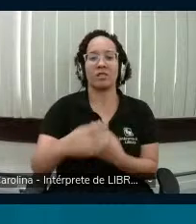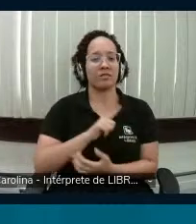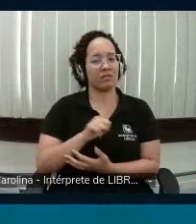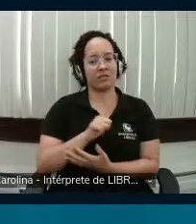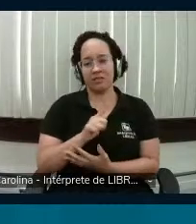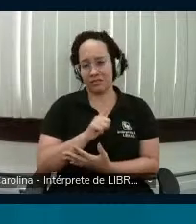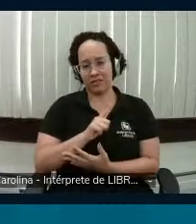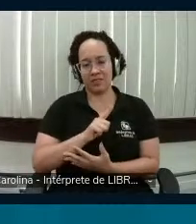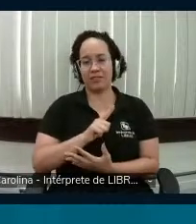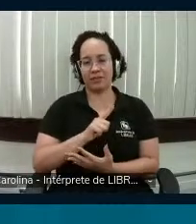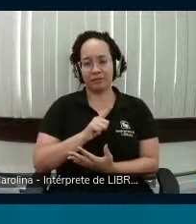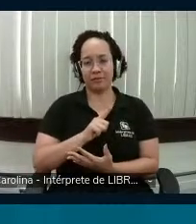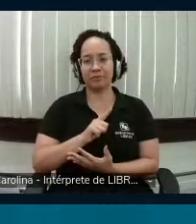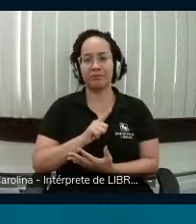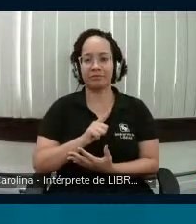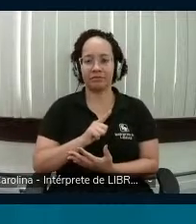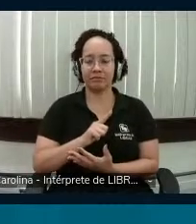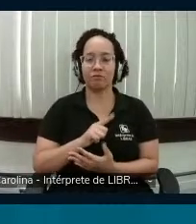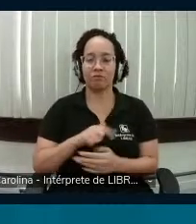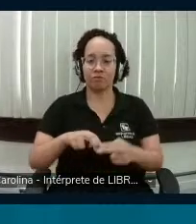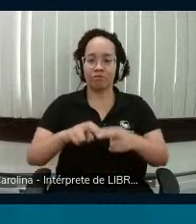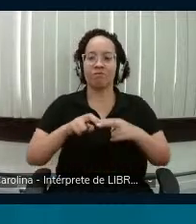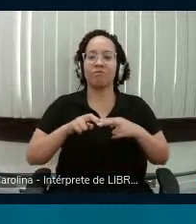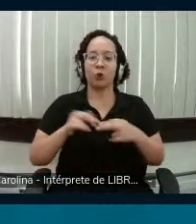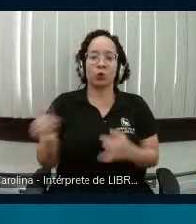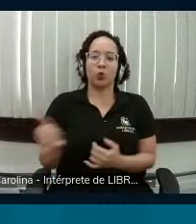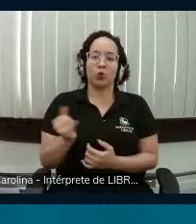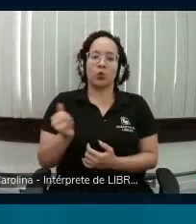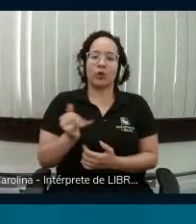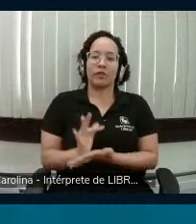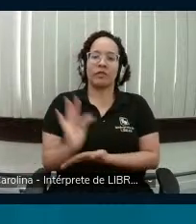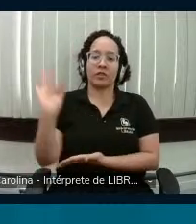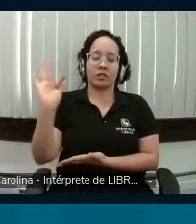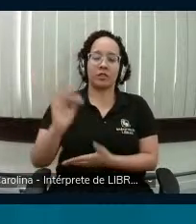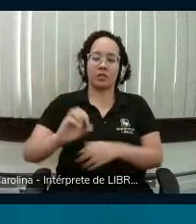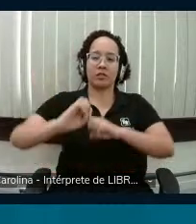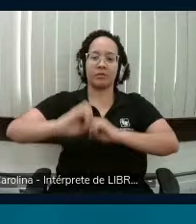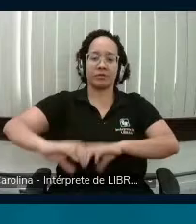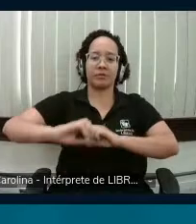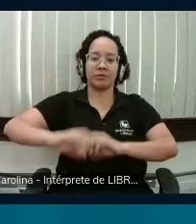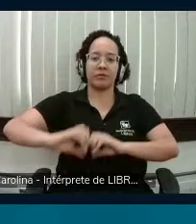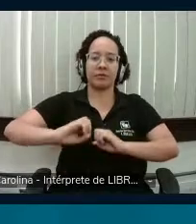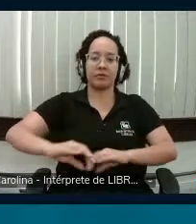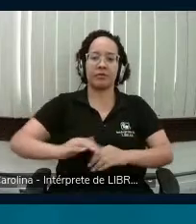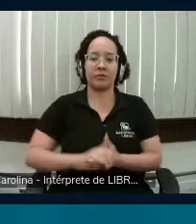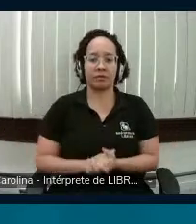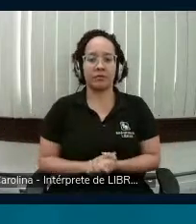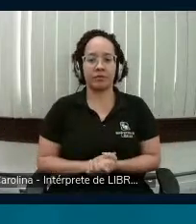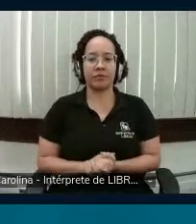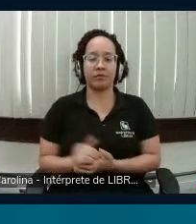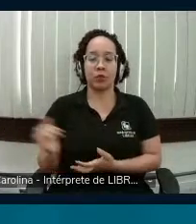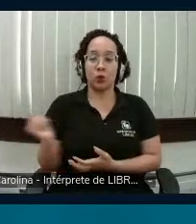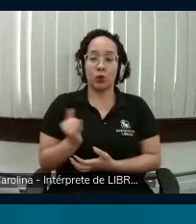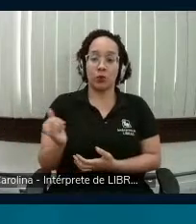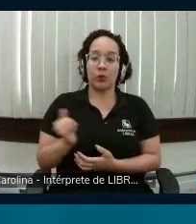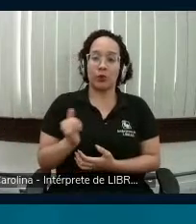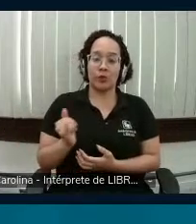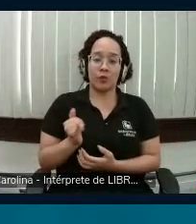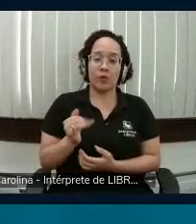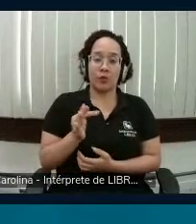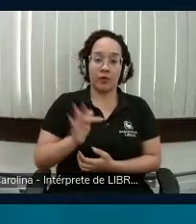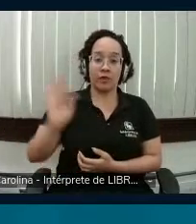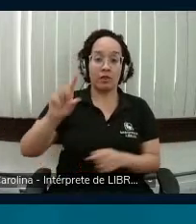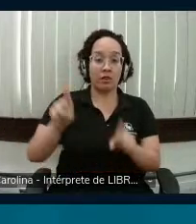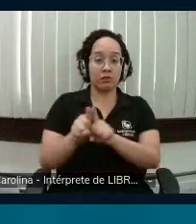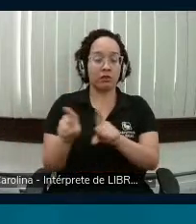a condição das instituições federais de ensino, tanto os institutos federais quanto as